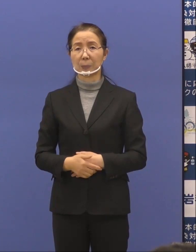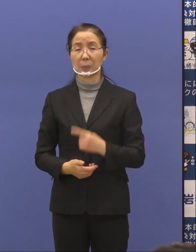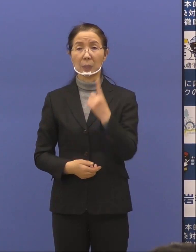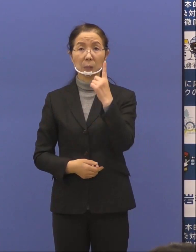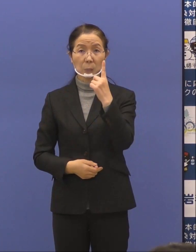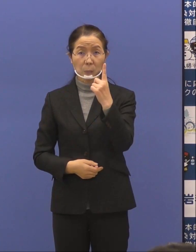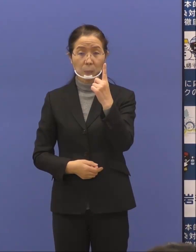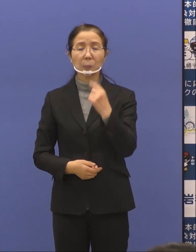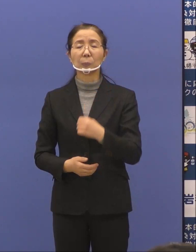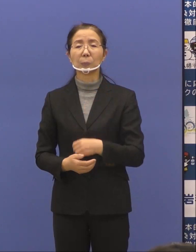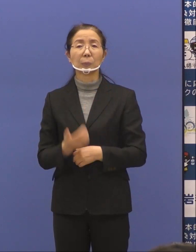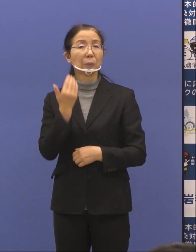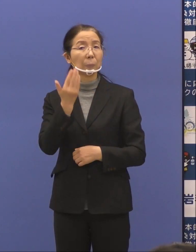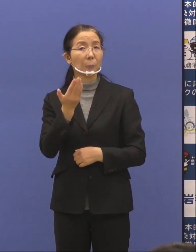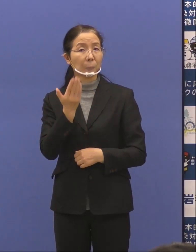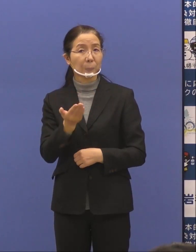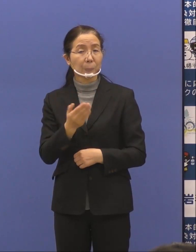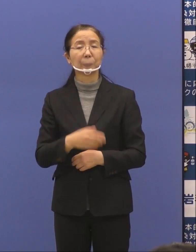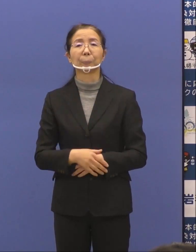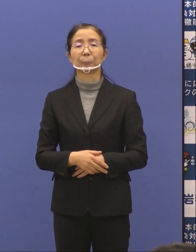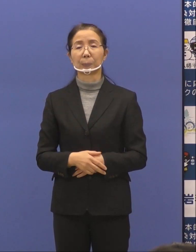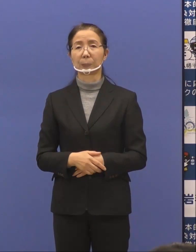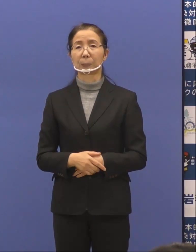ど、先ほど、